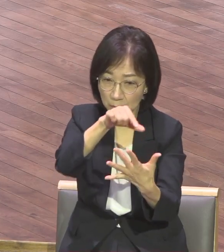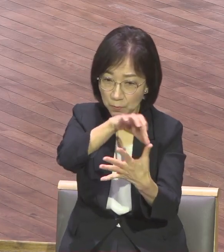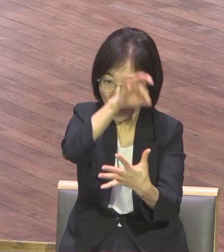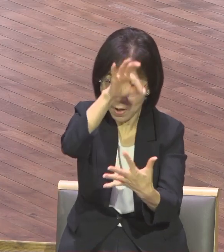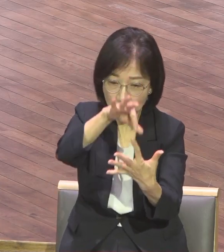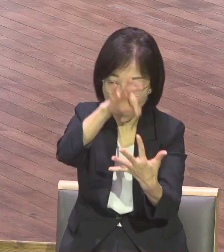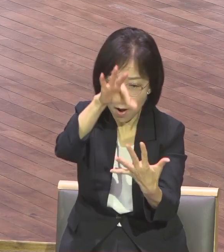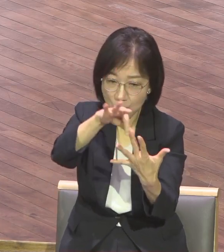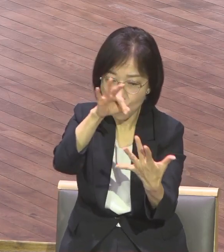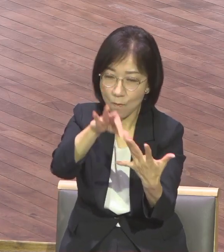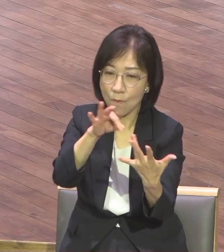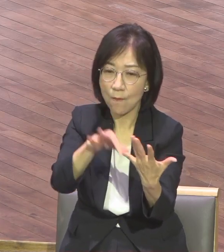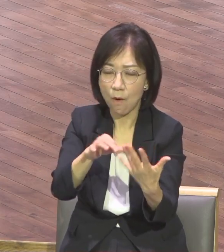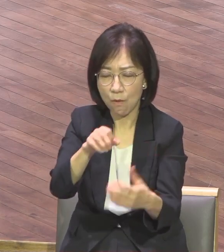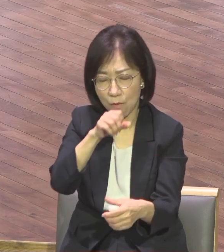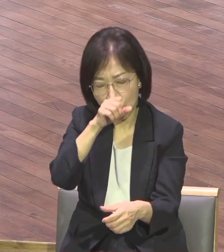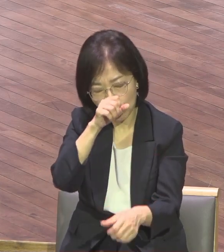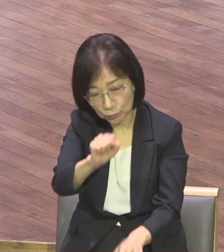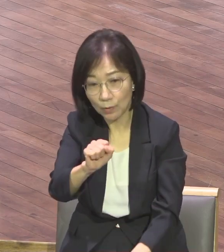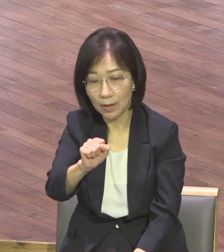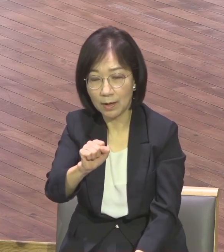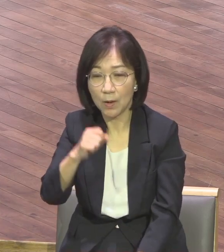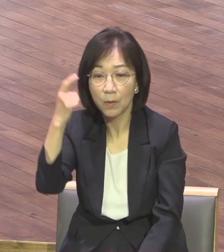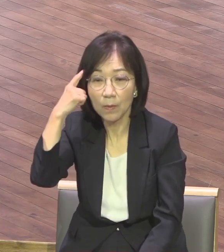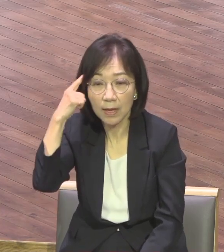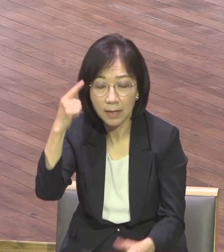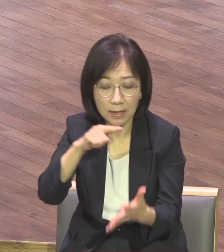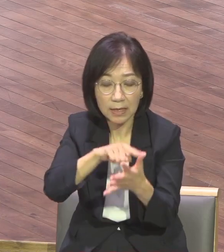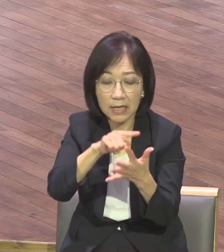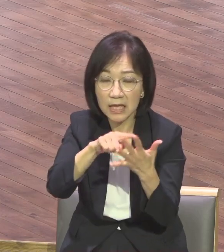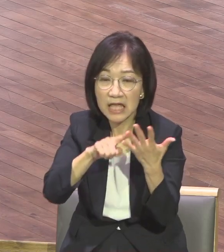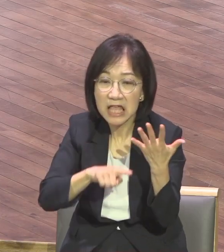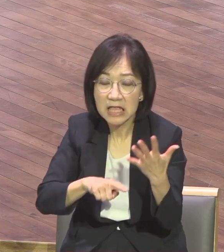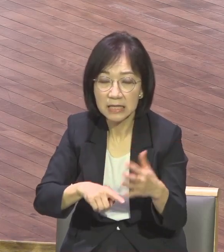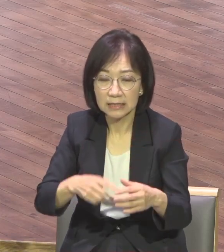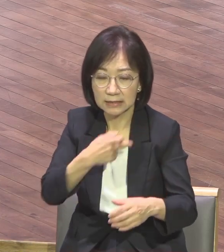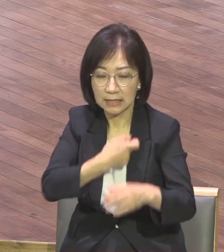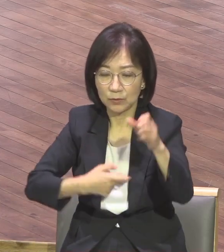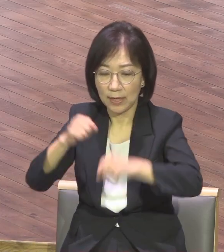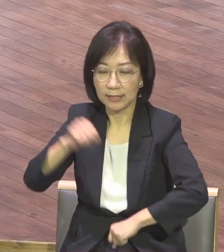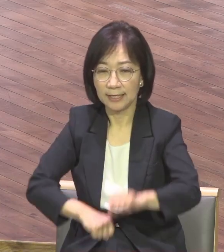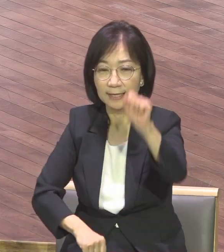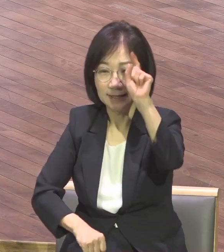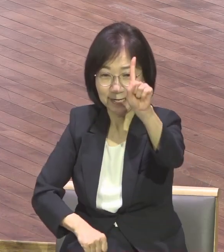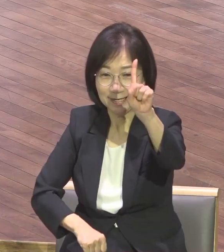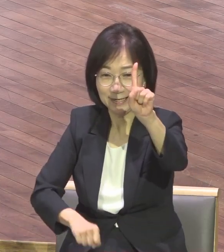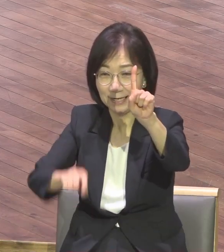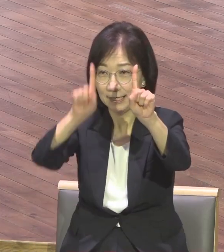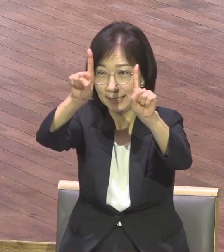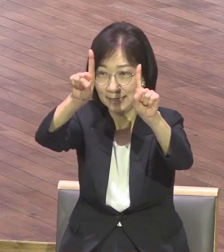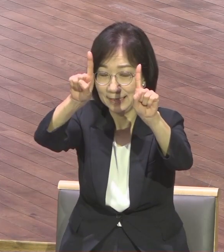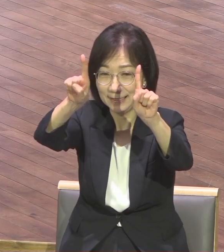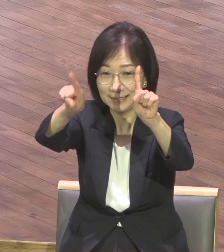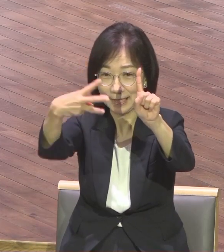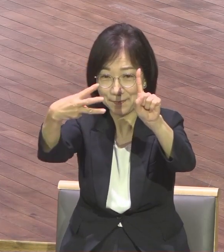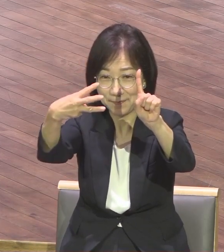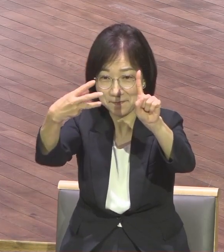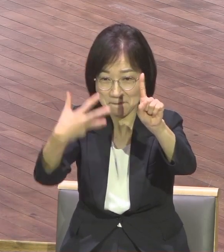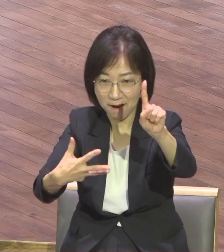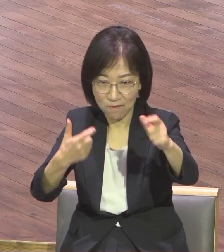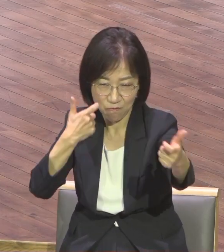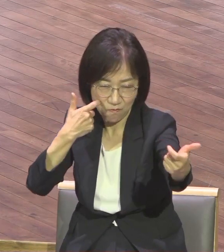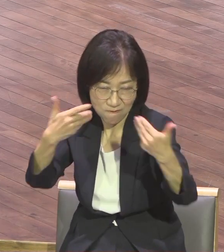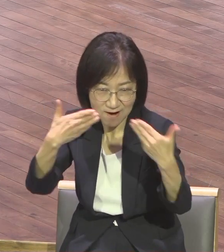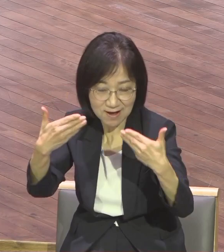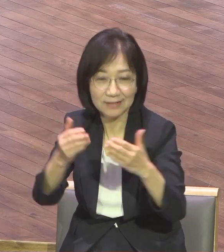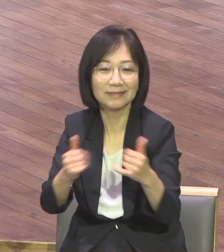다 뭐요? 사도행전 1장 1절 3절 8절로 결론난 사람들이, 하나님 나라